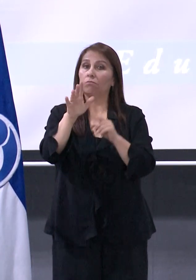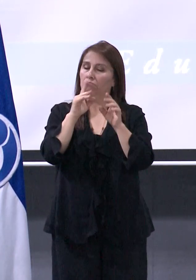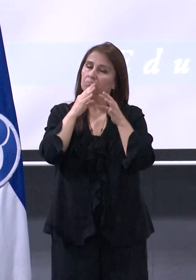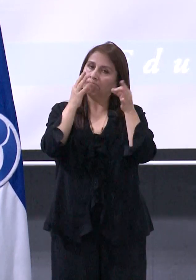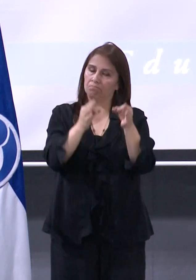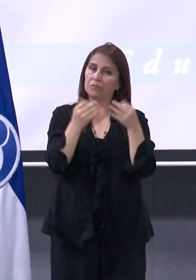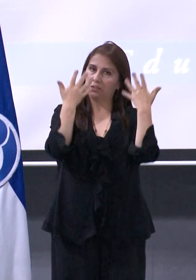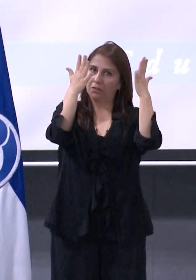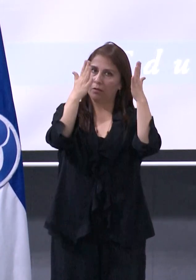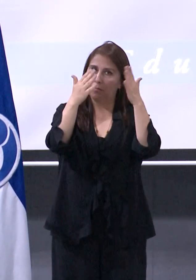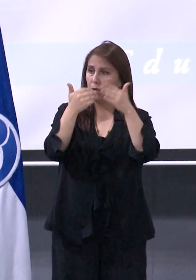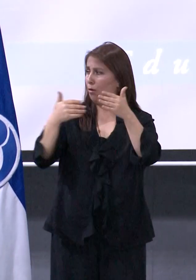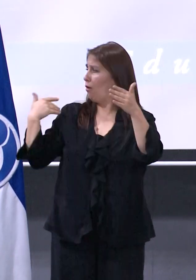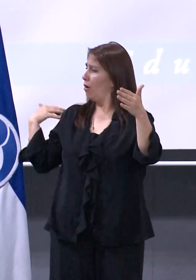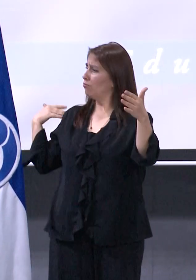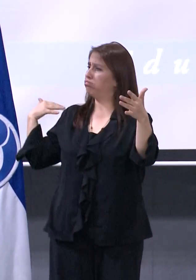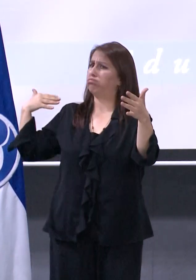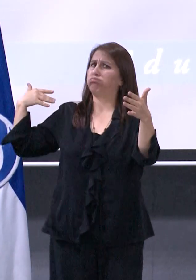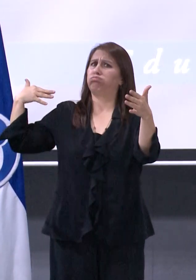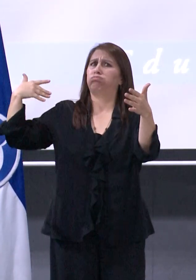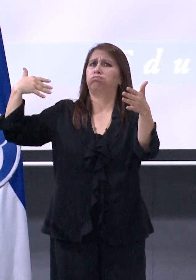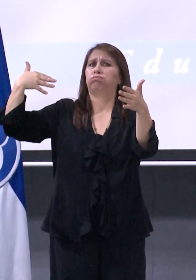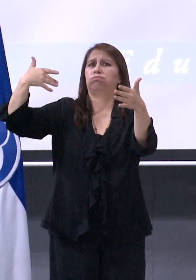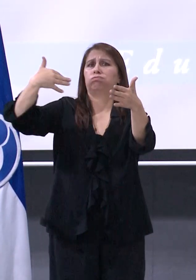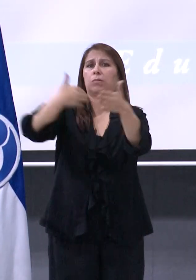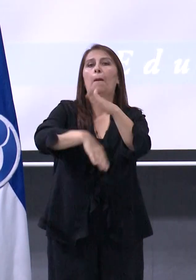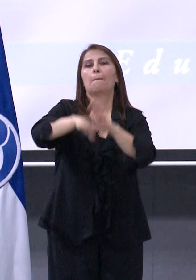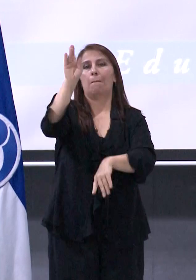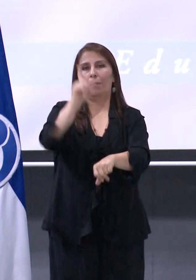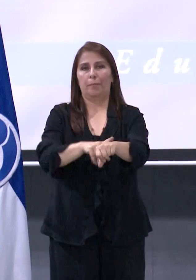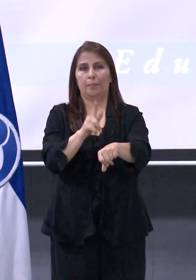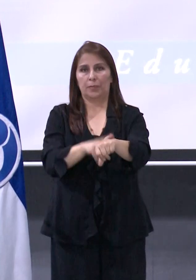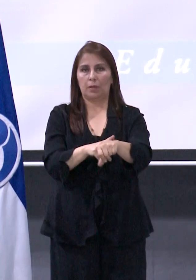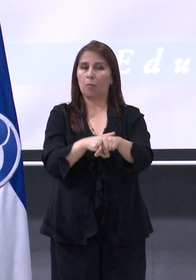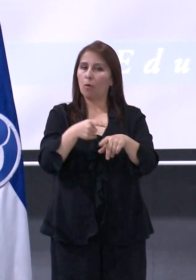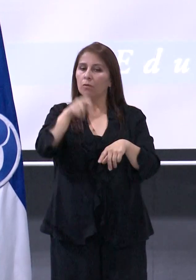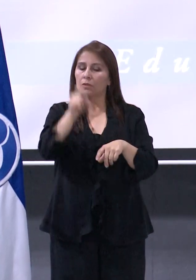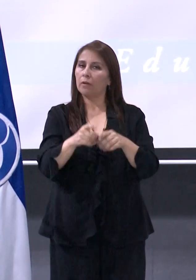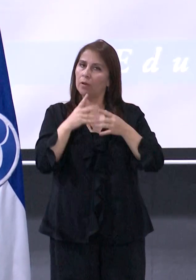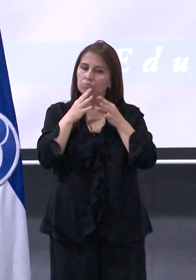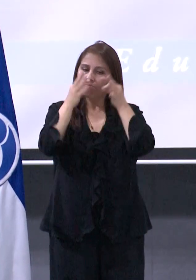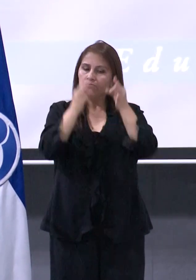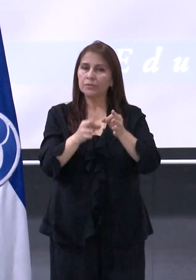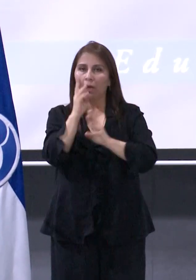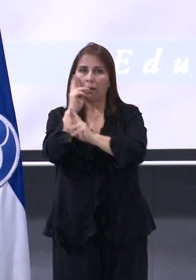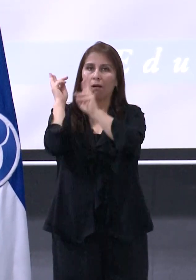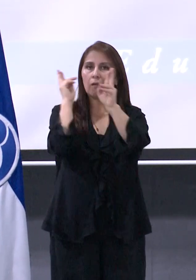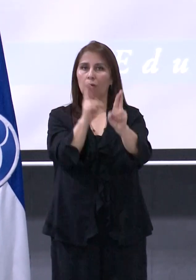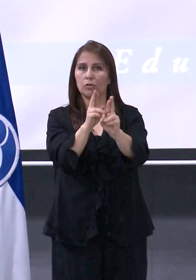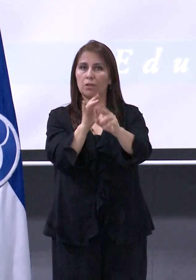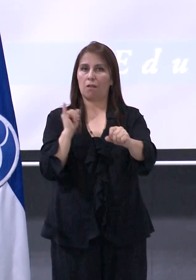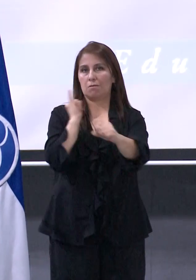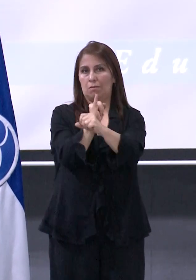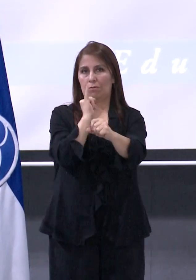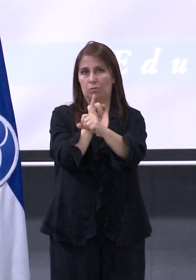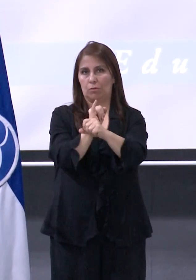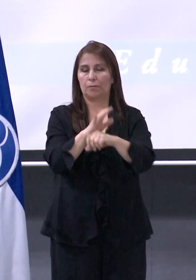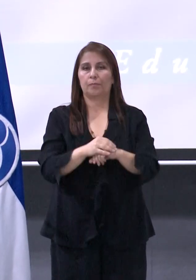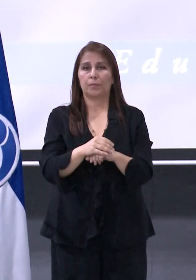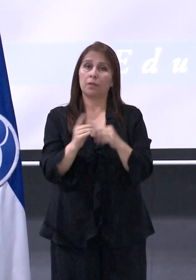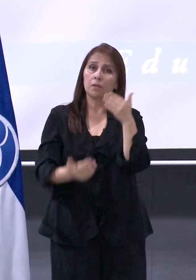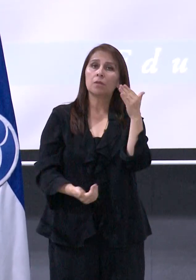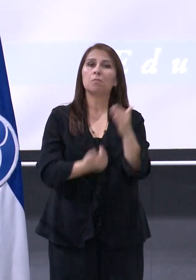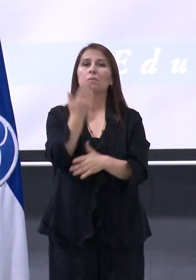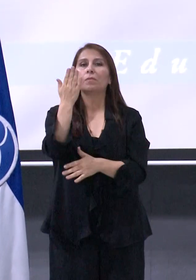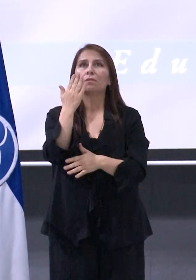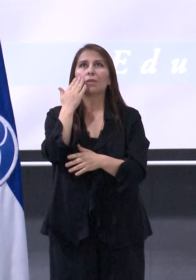extensa y creo que esto debemos posicionarlo en el digamos desde el punto de vista institucional y empezar a conmemorar